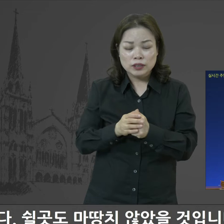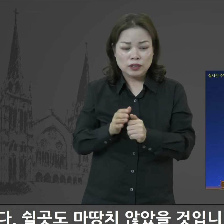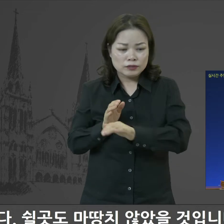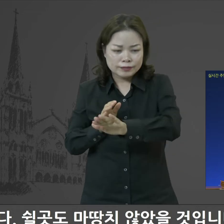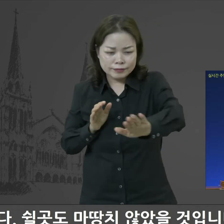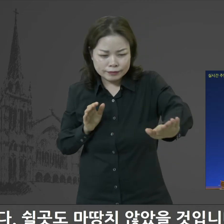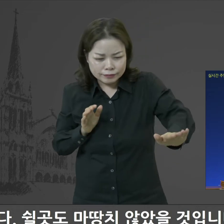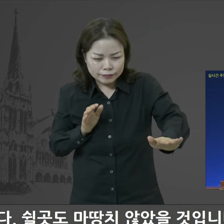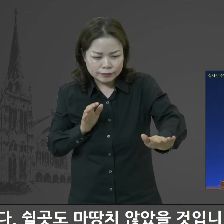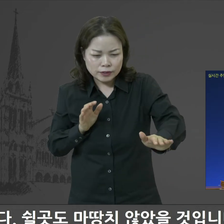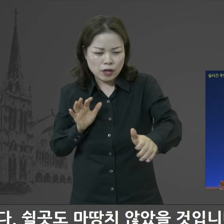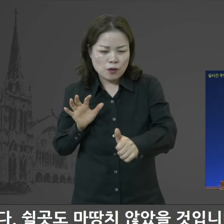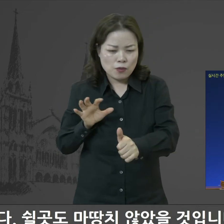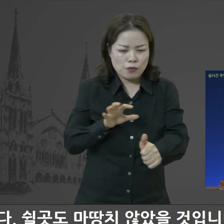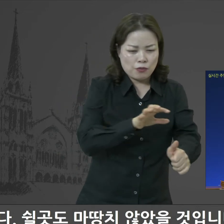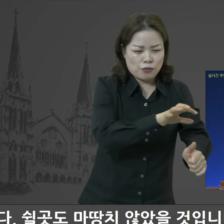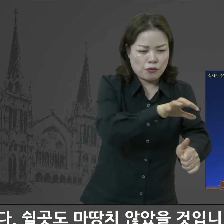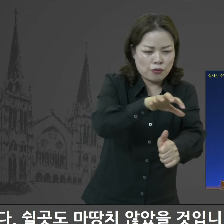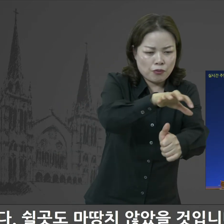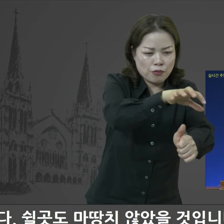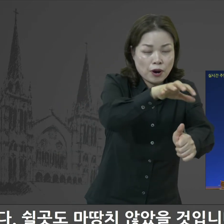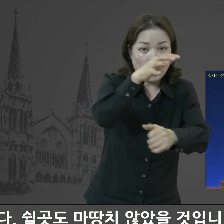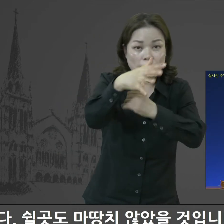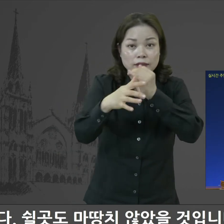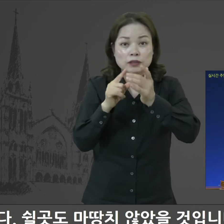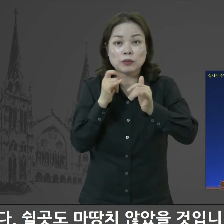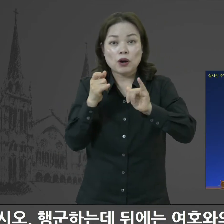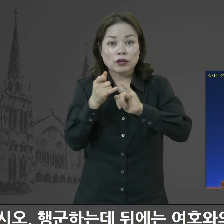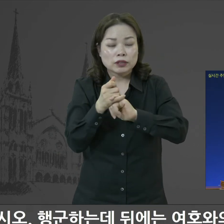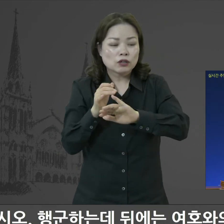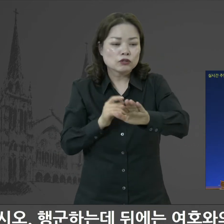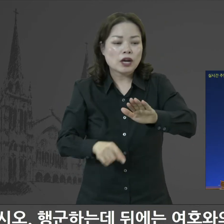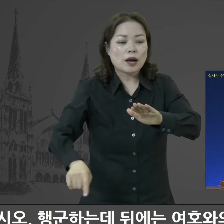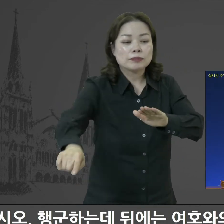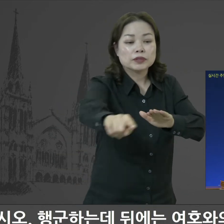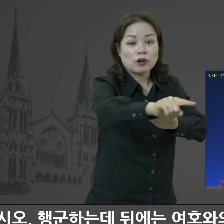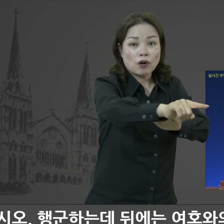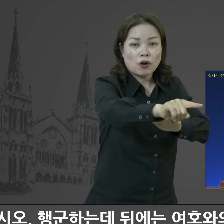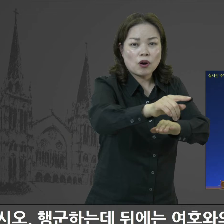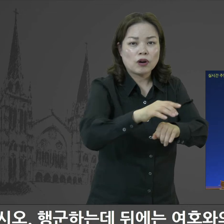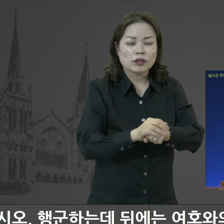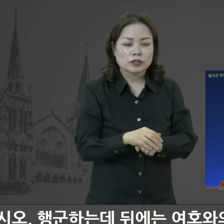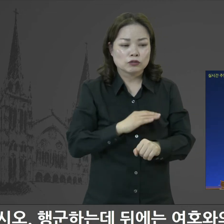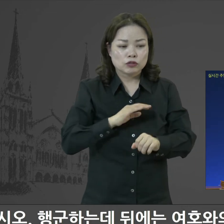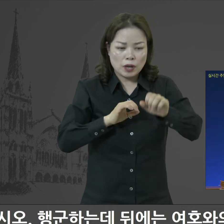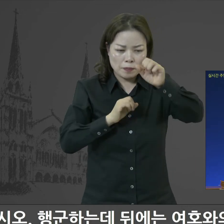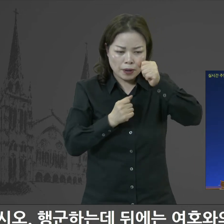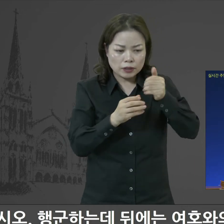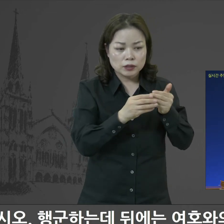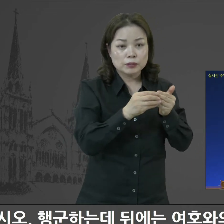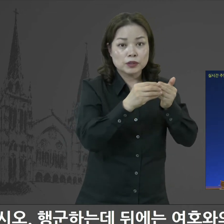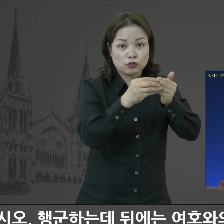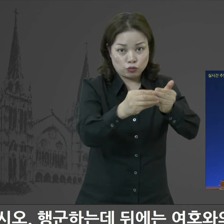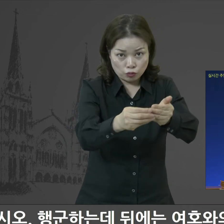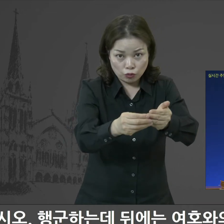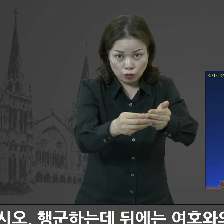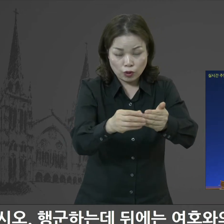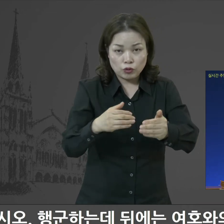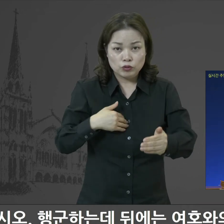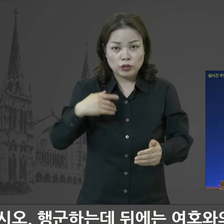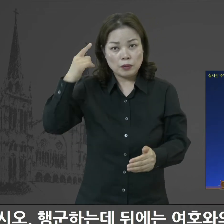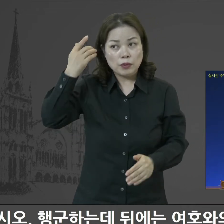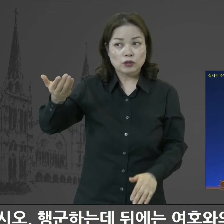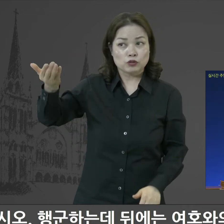우리를 마중하고 있고, 앞에서는 하나님의 언약궤가 우리보다 앞서가면서 우리의 발걸음을 인도하고 있고, 우리의